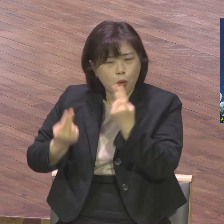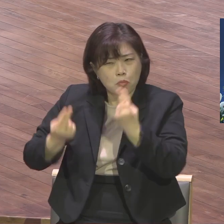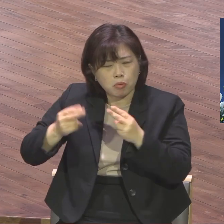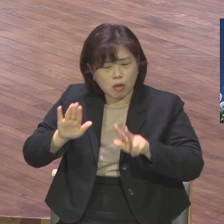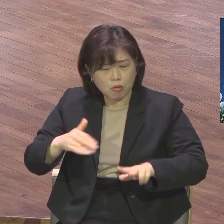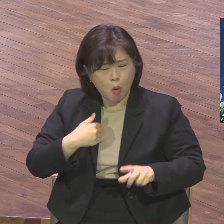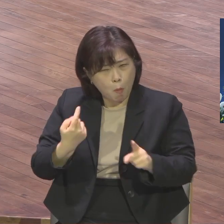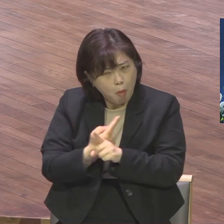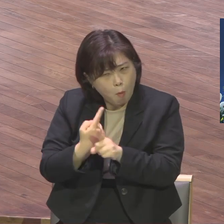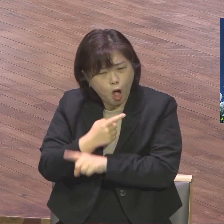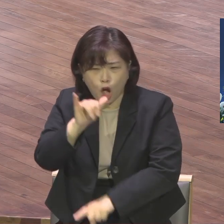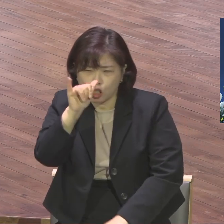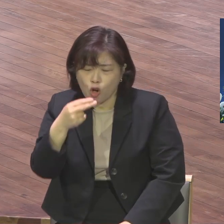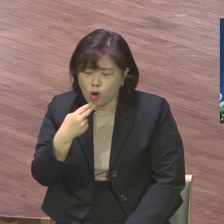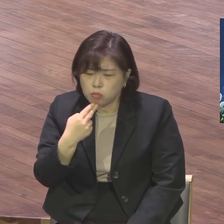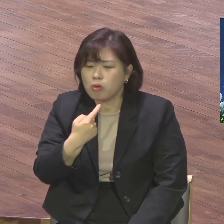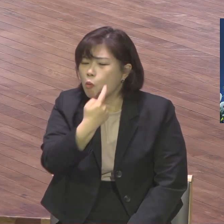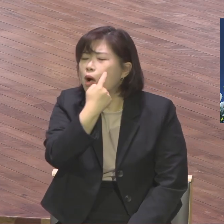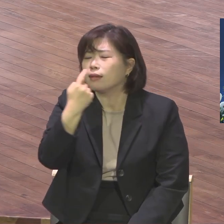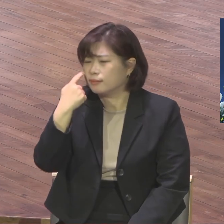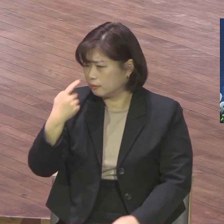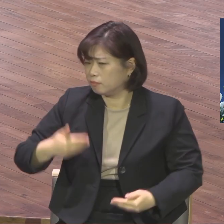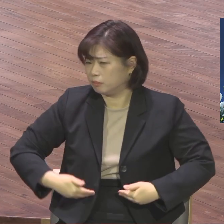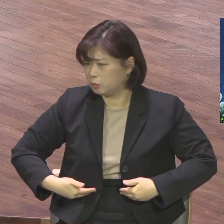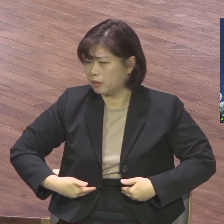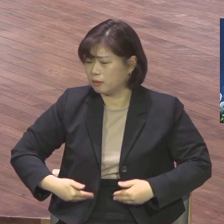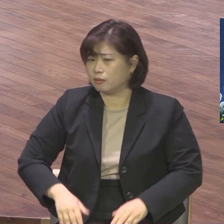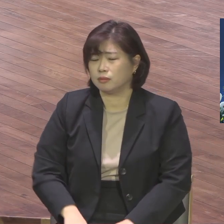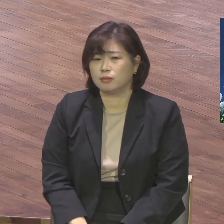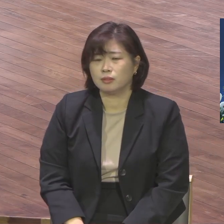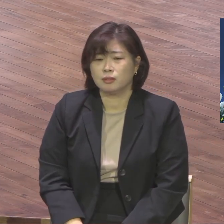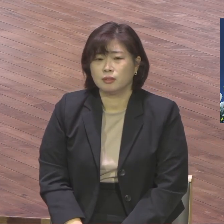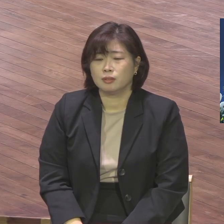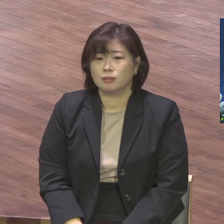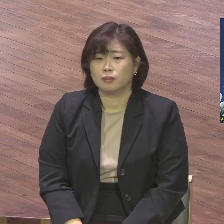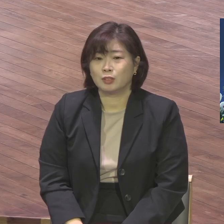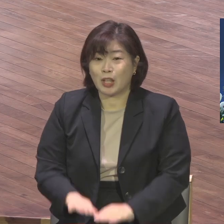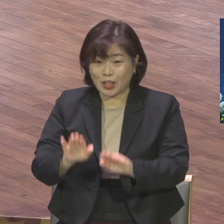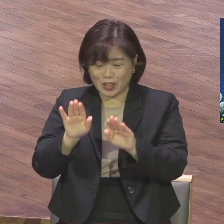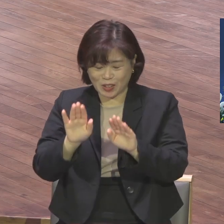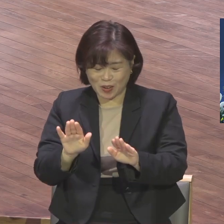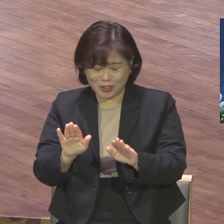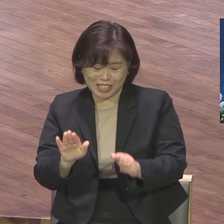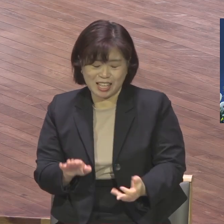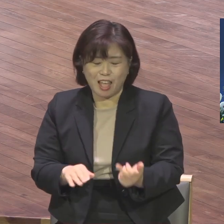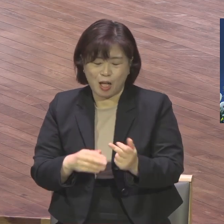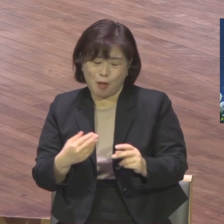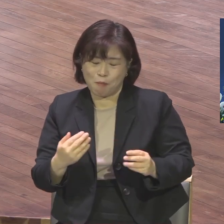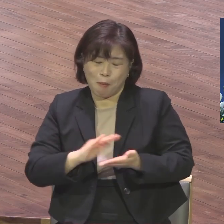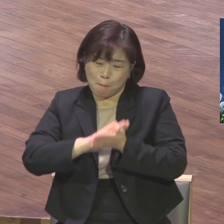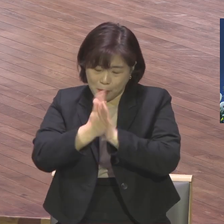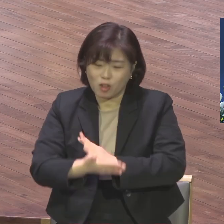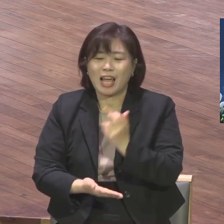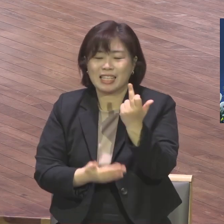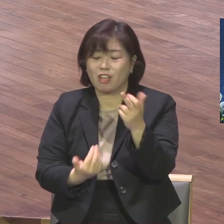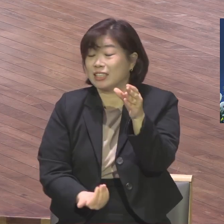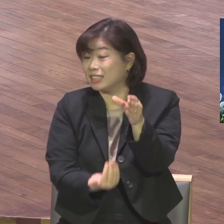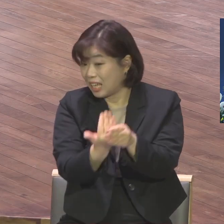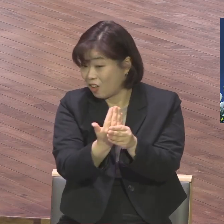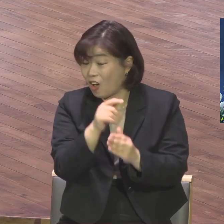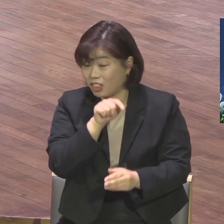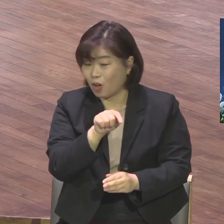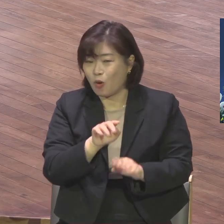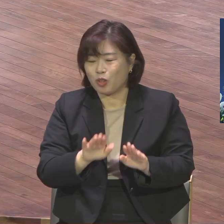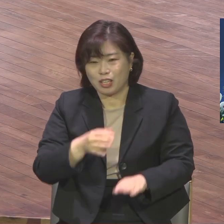점검해 보세요. 오늘 본문은 우리가 잘 아는 변화산 사건으로 유명한 말씀이죠. 신학자들은 이